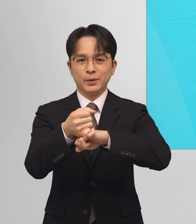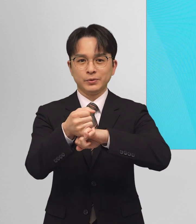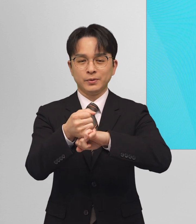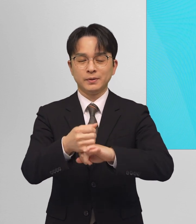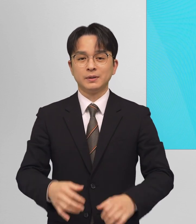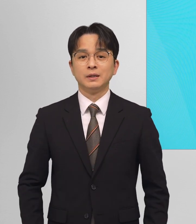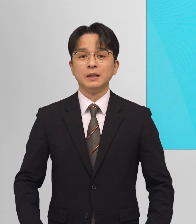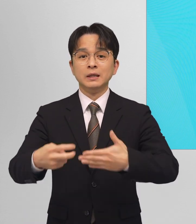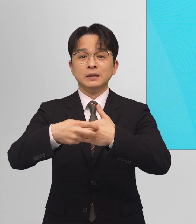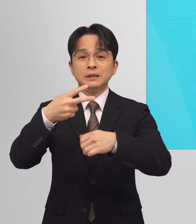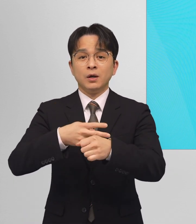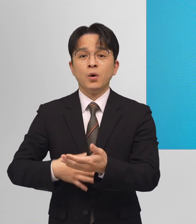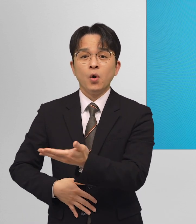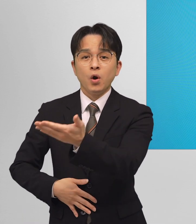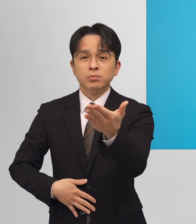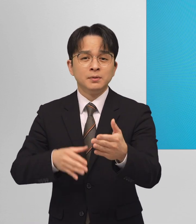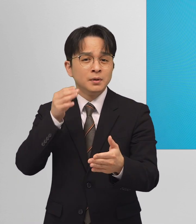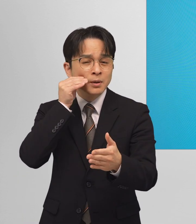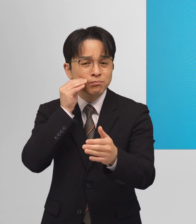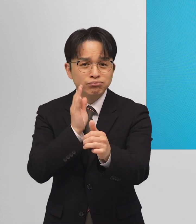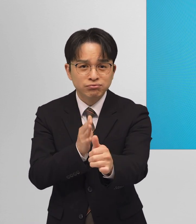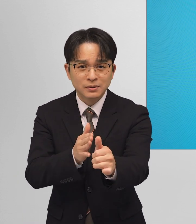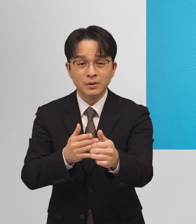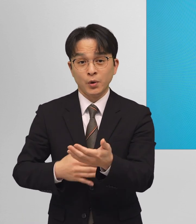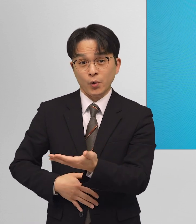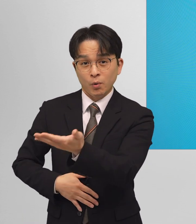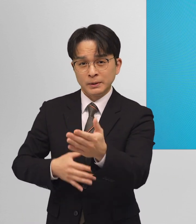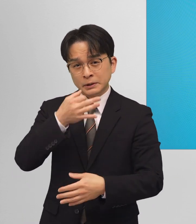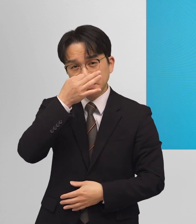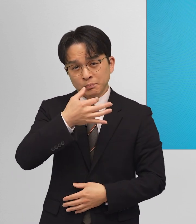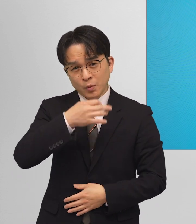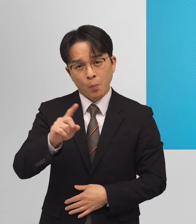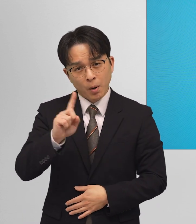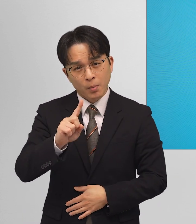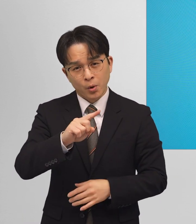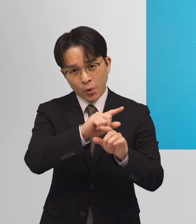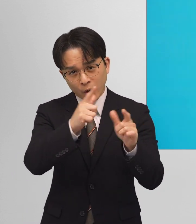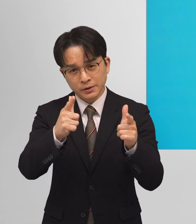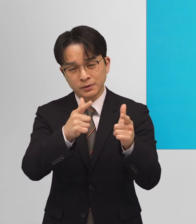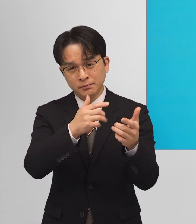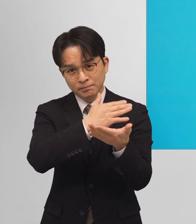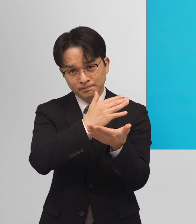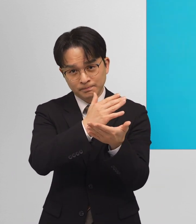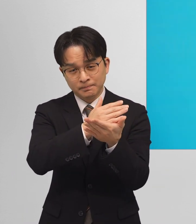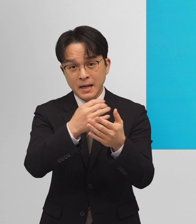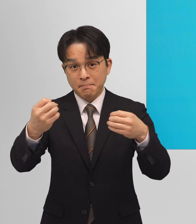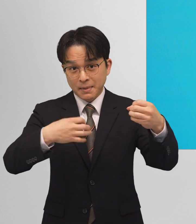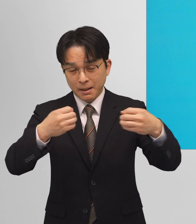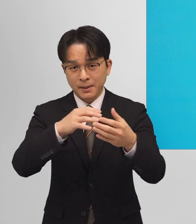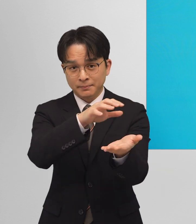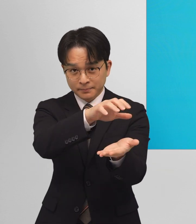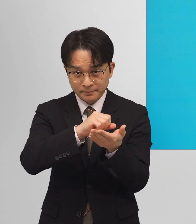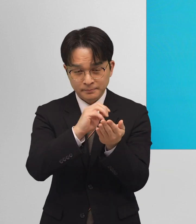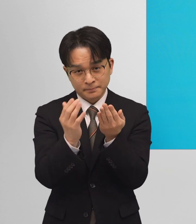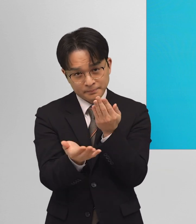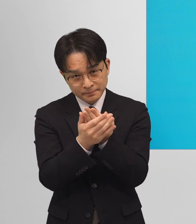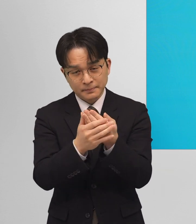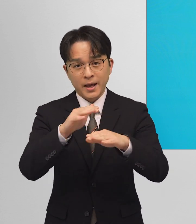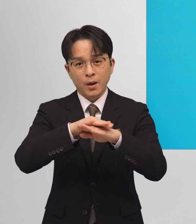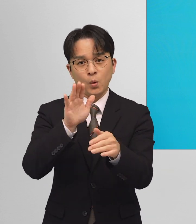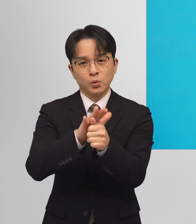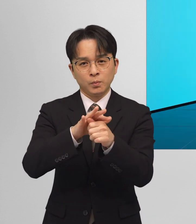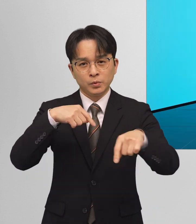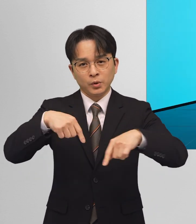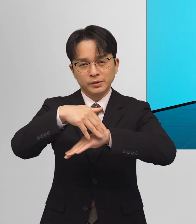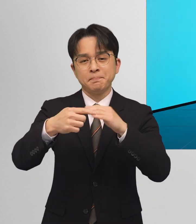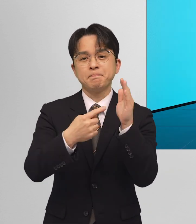끝으로 의료계에도 당부드립니다. 정부는 그간 의료 현장의 여러 가지 어려움에 대해서 그 해법을 모색하고자 의료계와